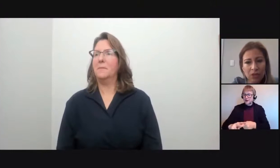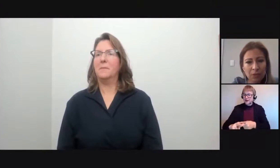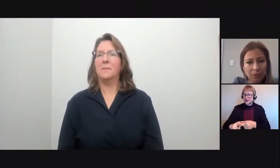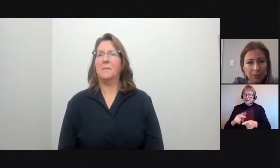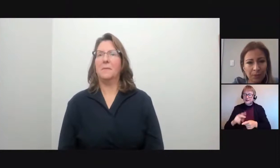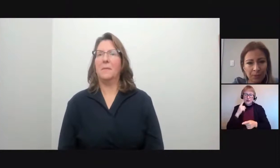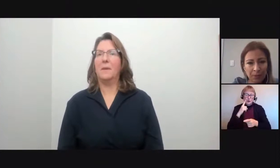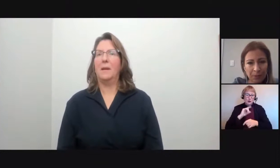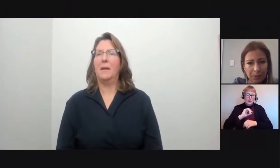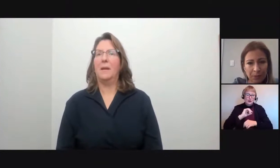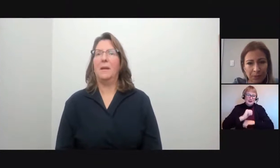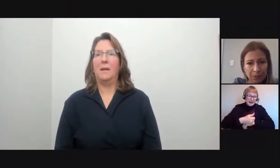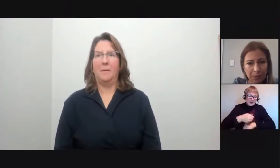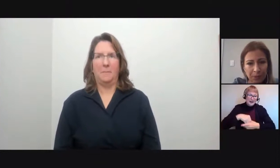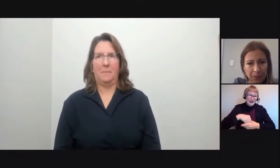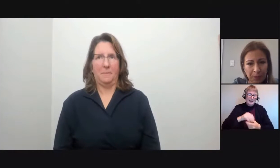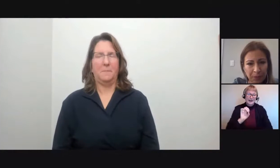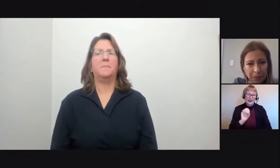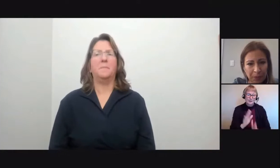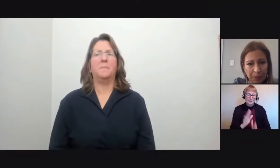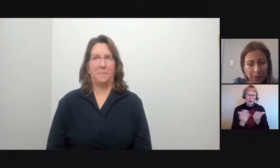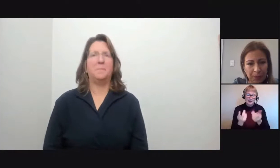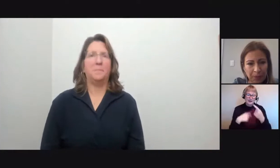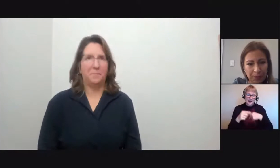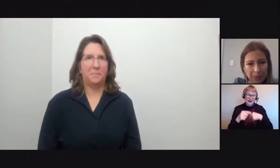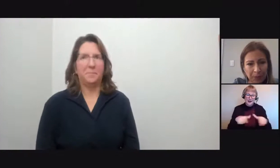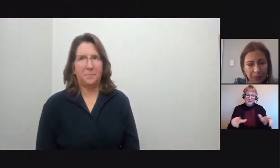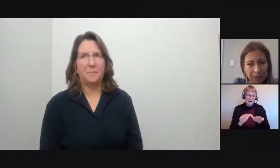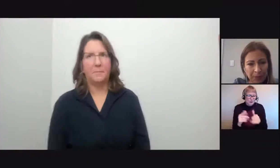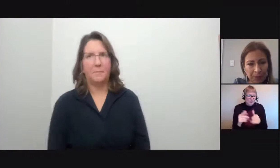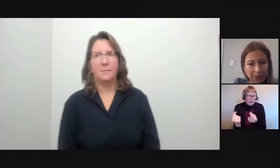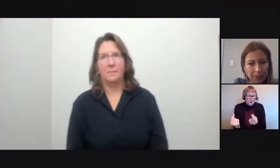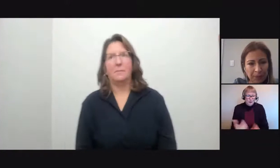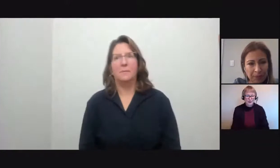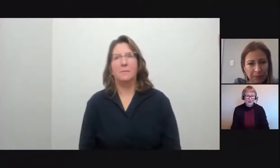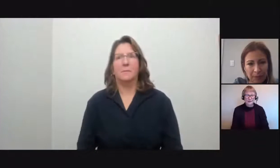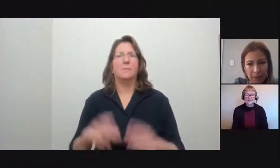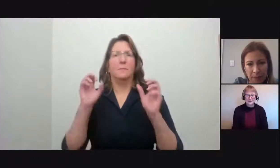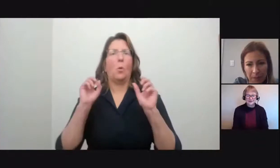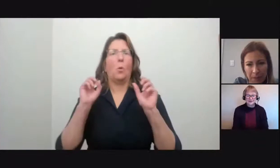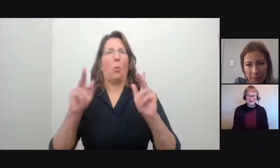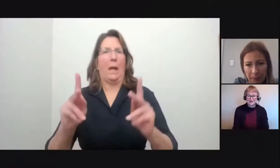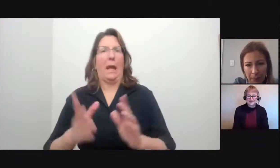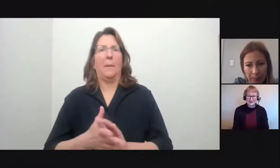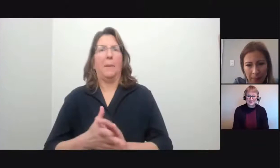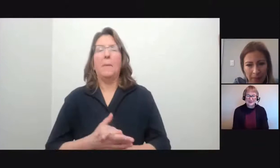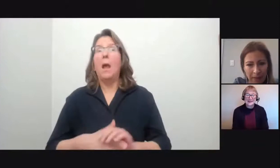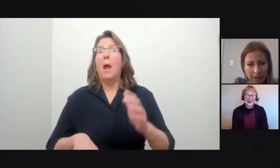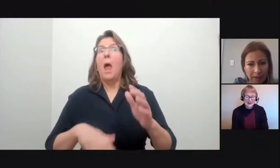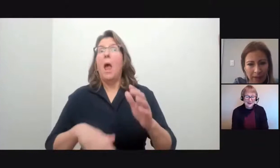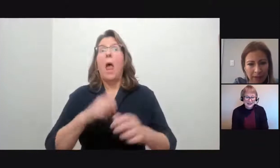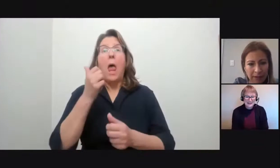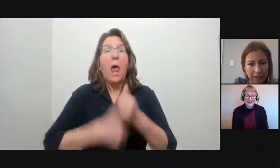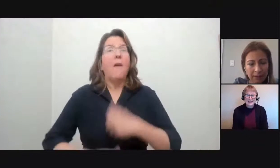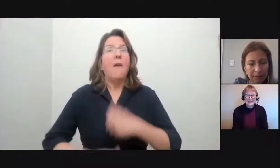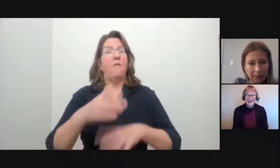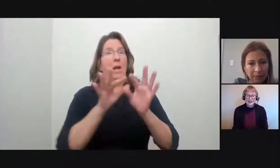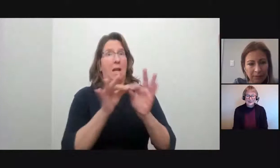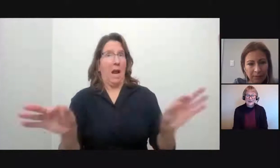el mismo nivel de vocabulario técnico como en el oral. Pero lo que hacemos es trabajar con lingüistas.